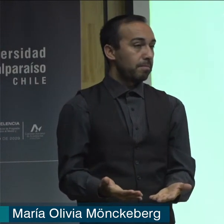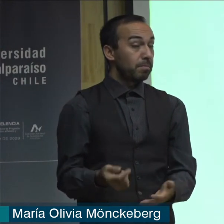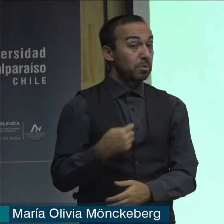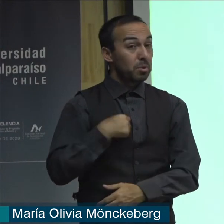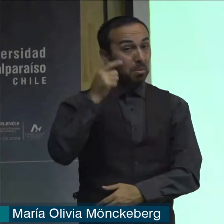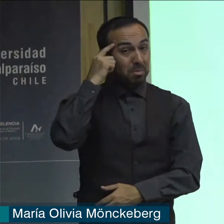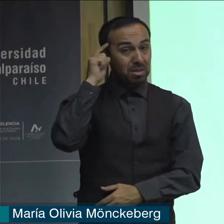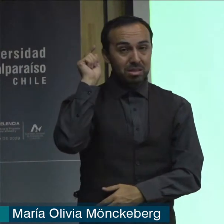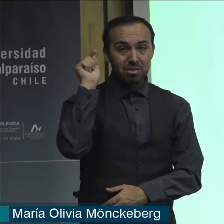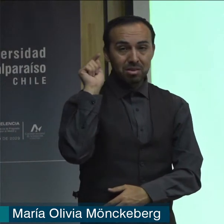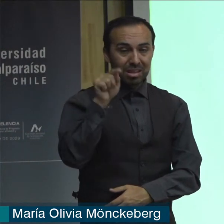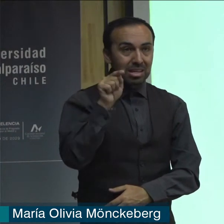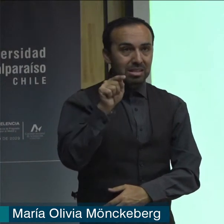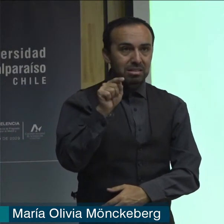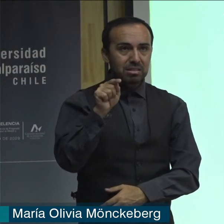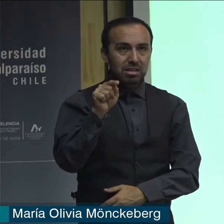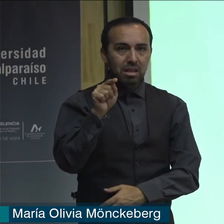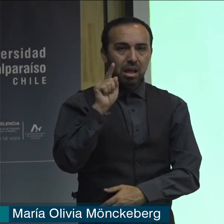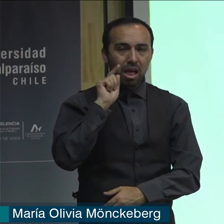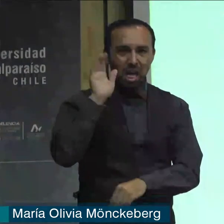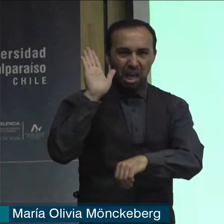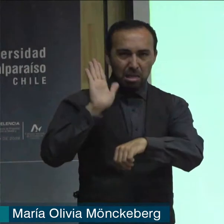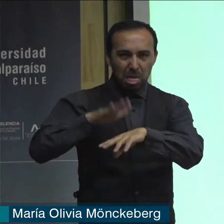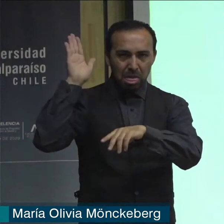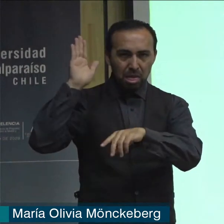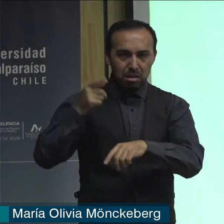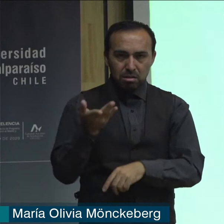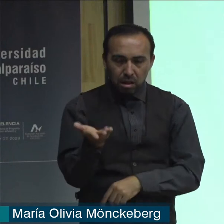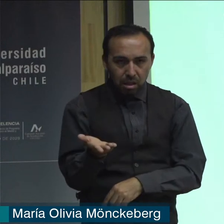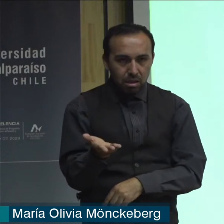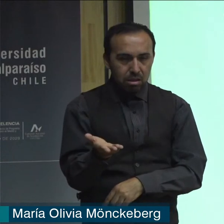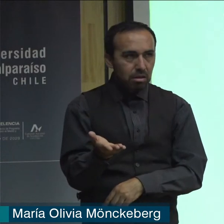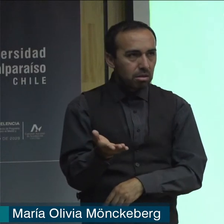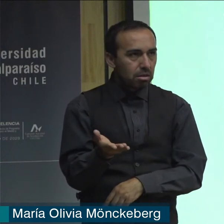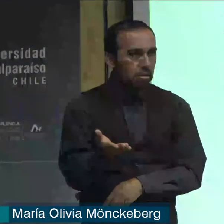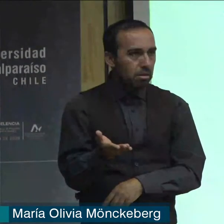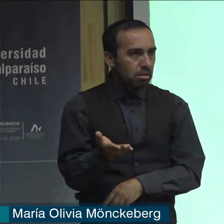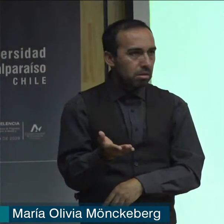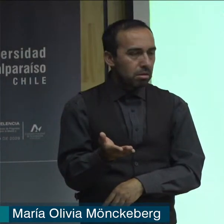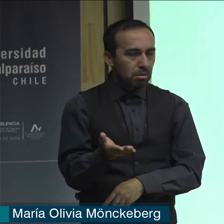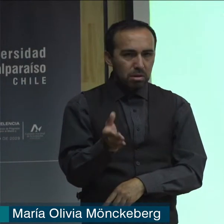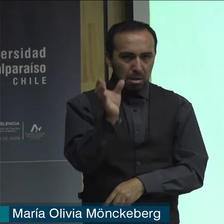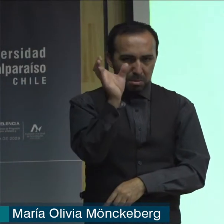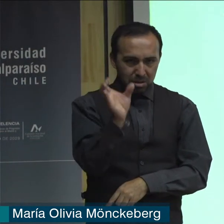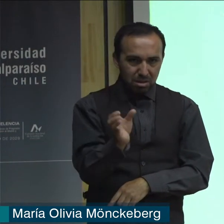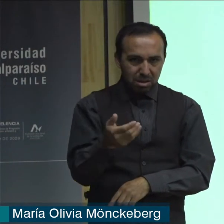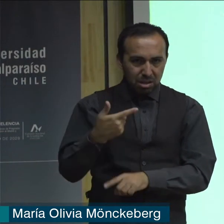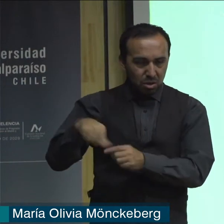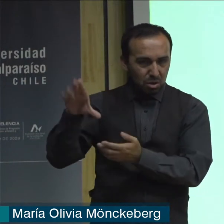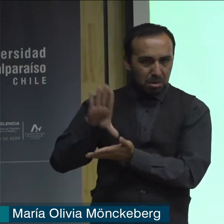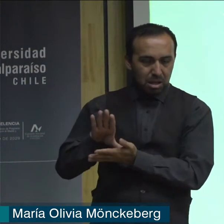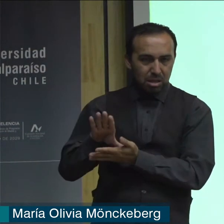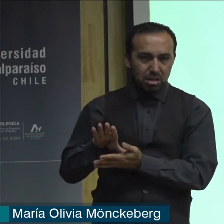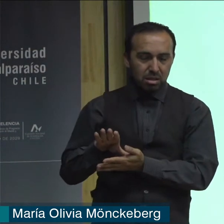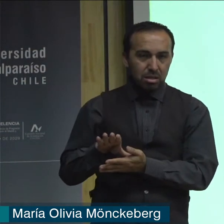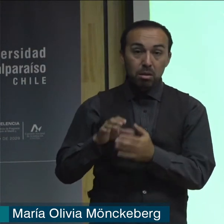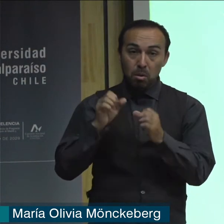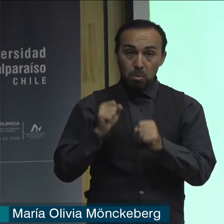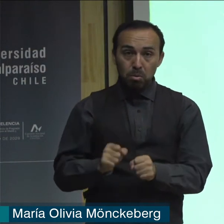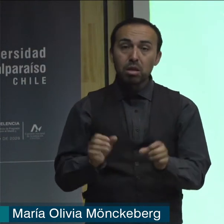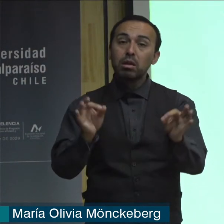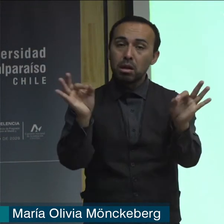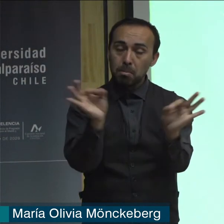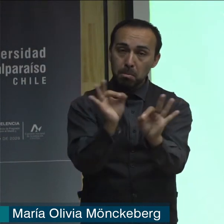tipo de intromisión ese tipo de opiniones al benediza se pueden contrarrestar y se pueden